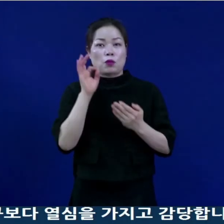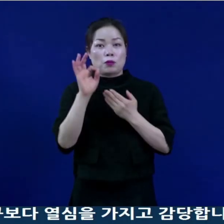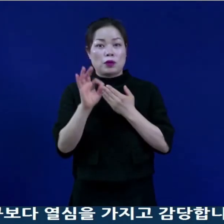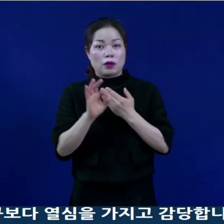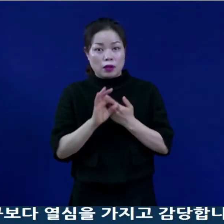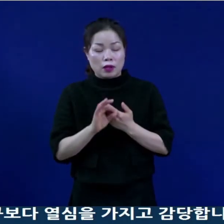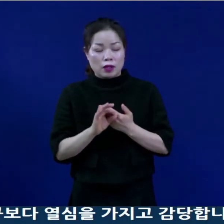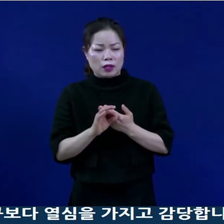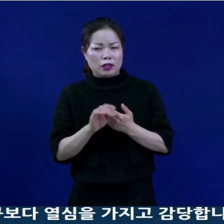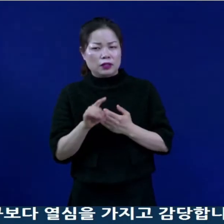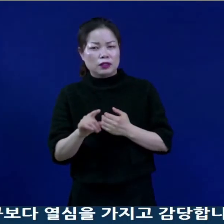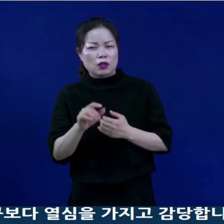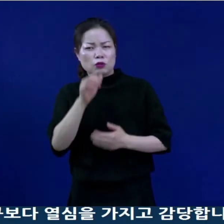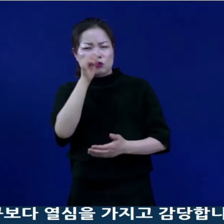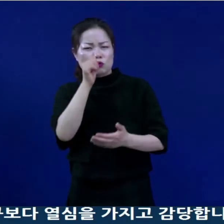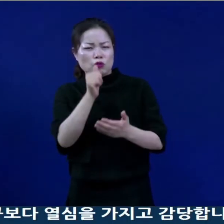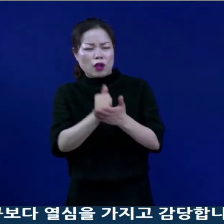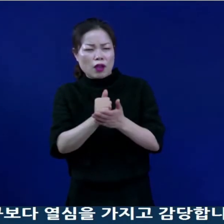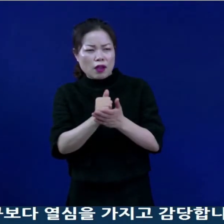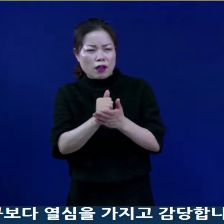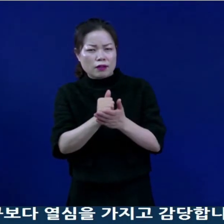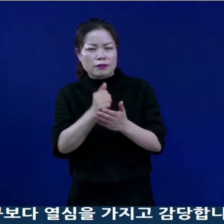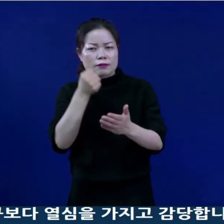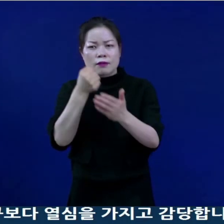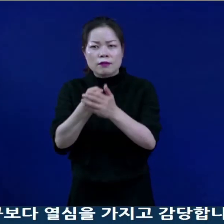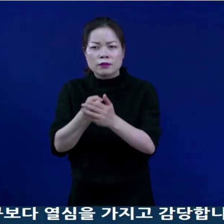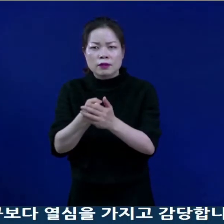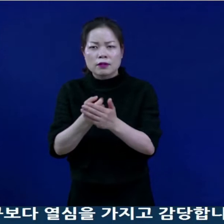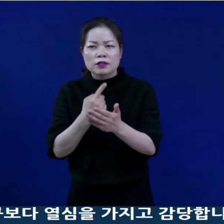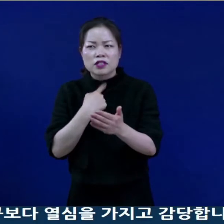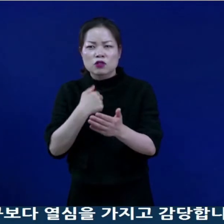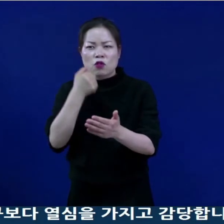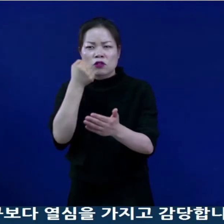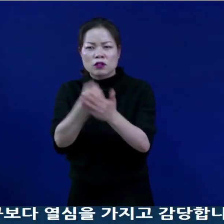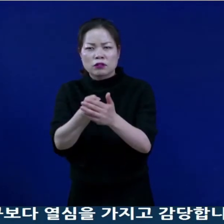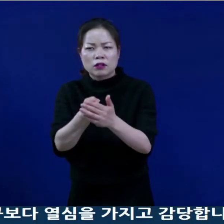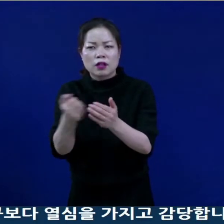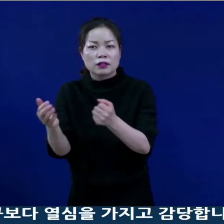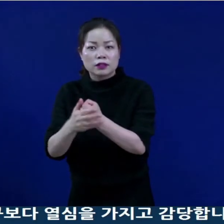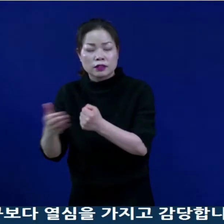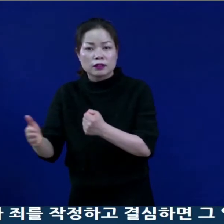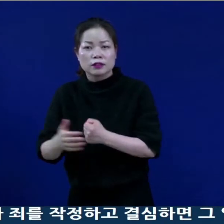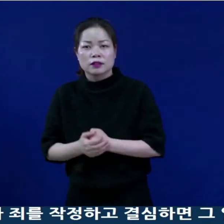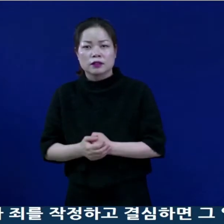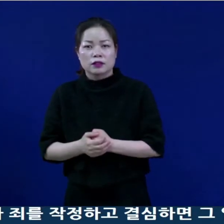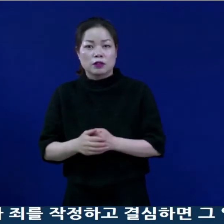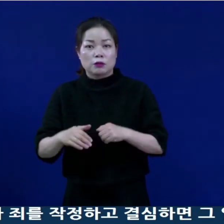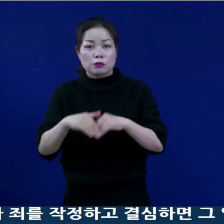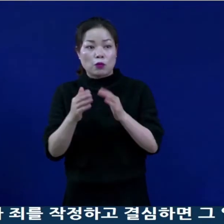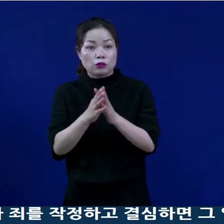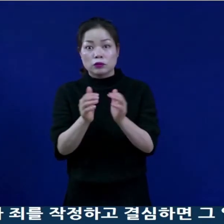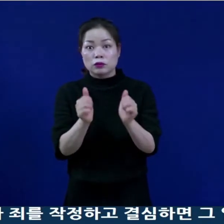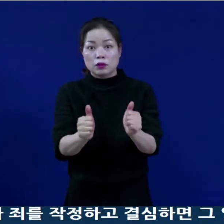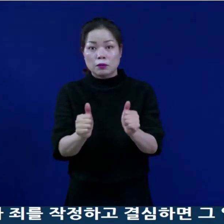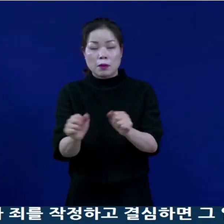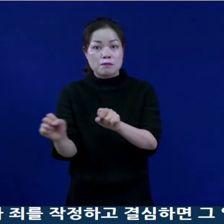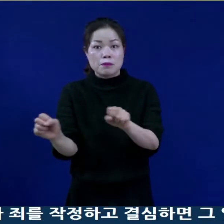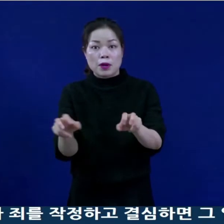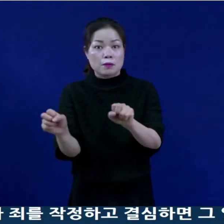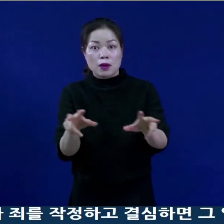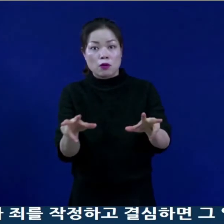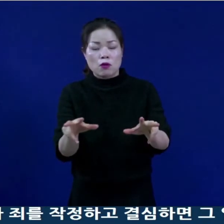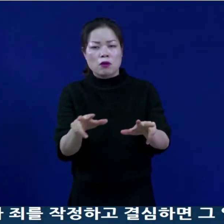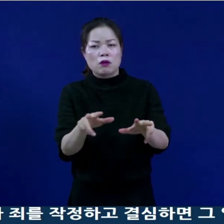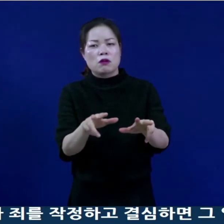보면 그가 죄의 방향을 결정하고 그가 그 마음을 결심하니 모든 재판 과정이